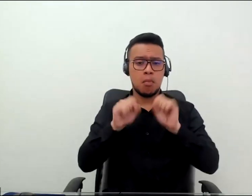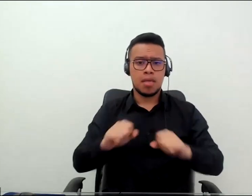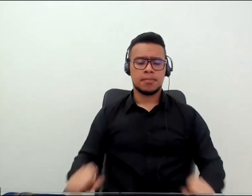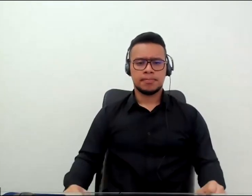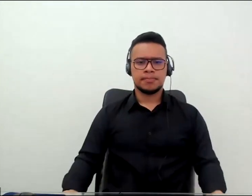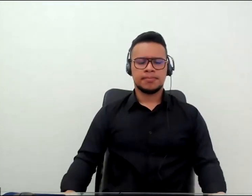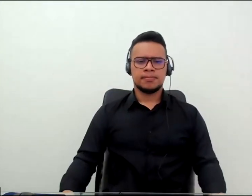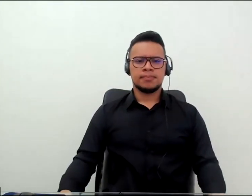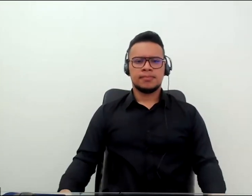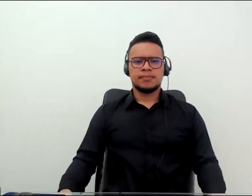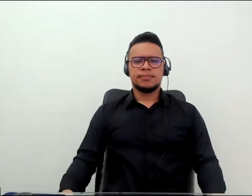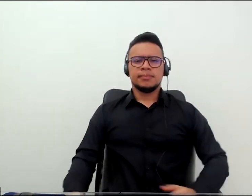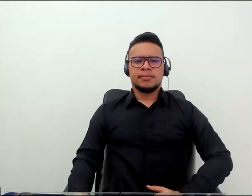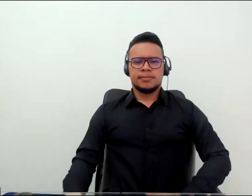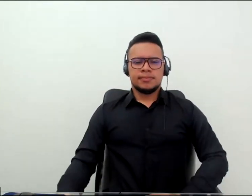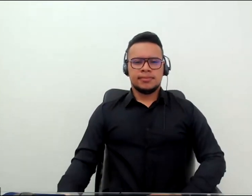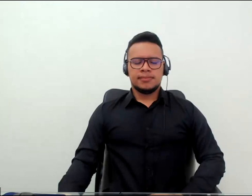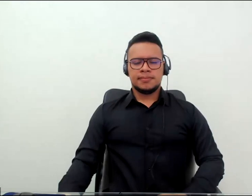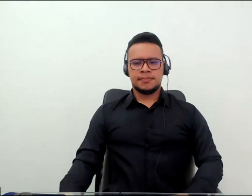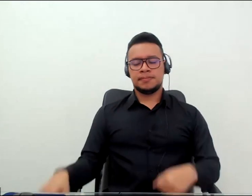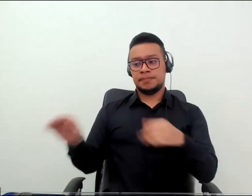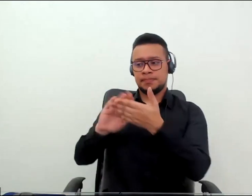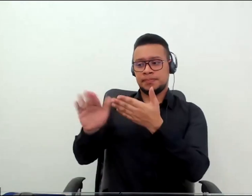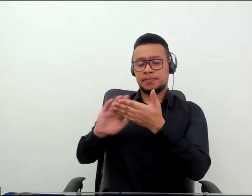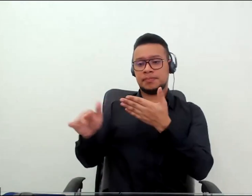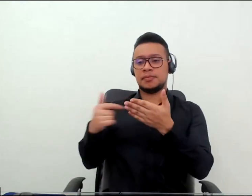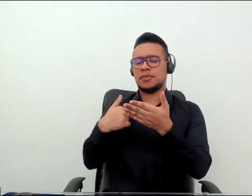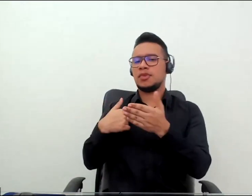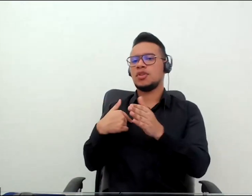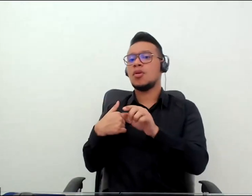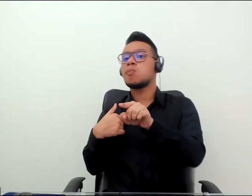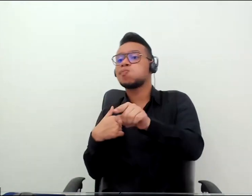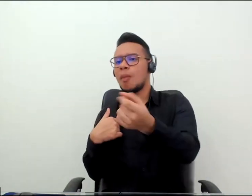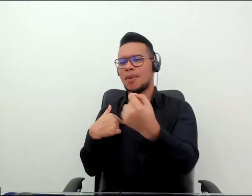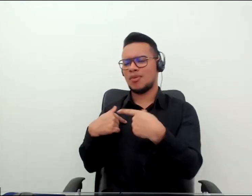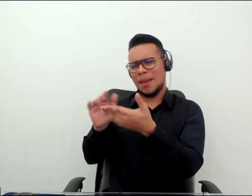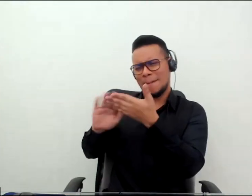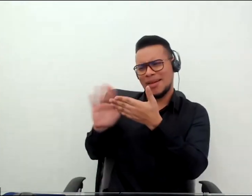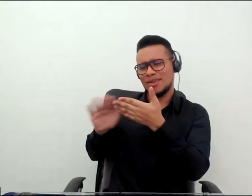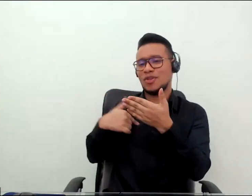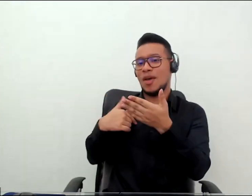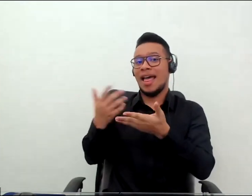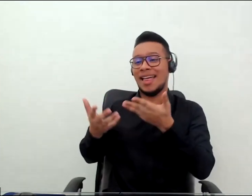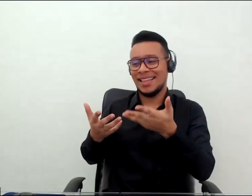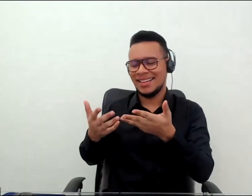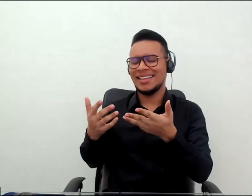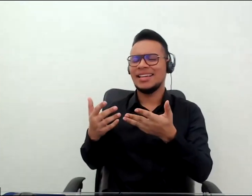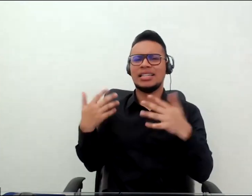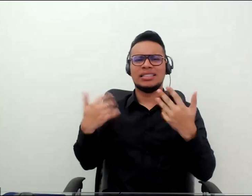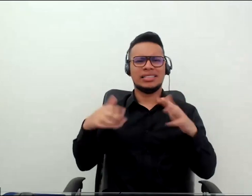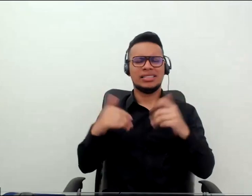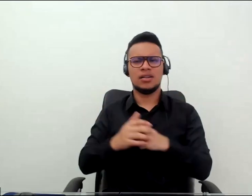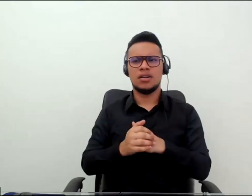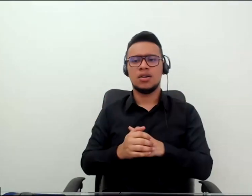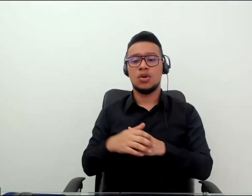Bueno hay una pregunta Perdón Sandrita que que me tomé la moderación pero es que es es abrumador el